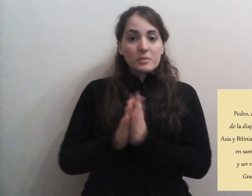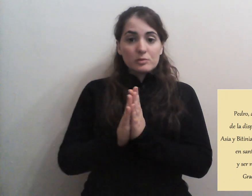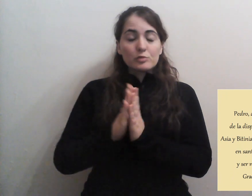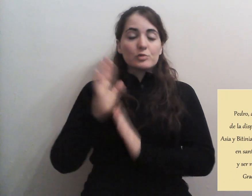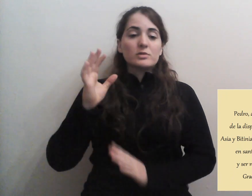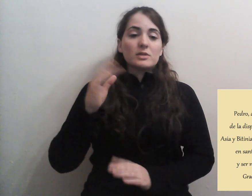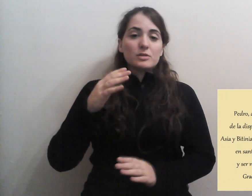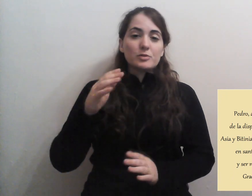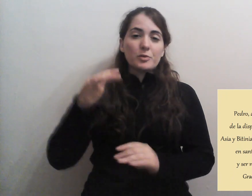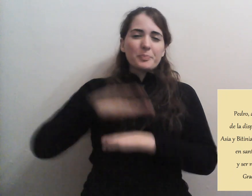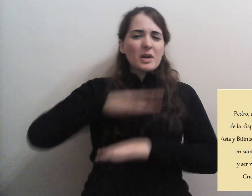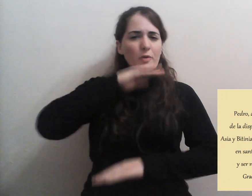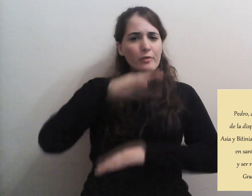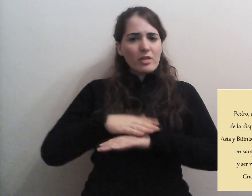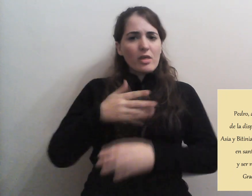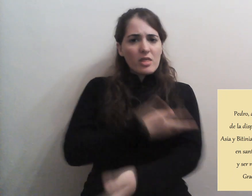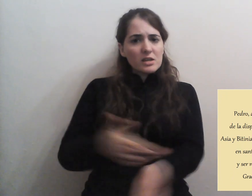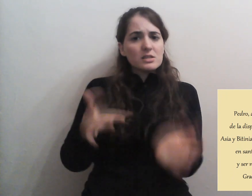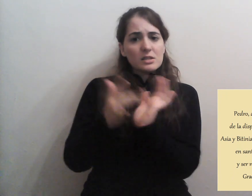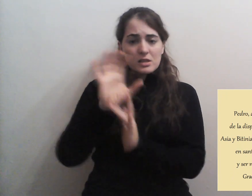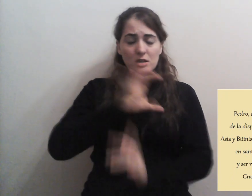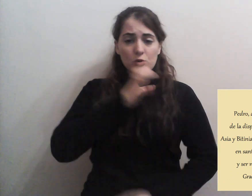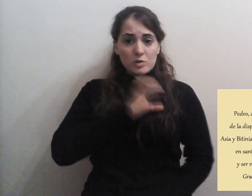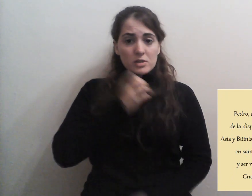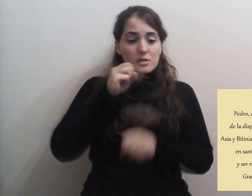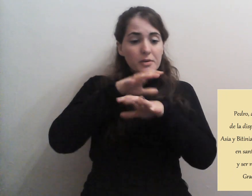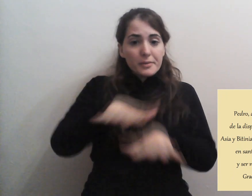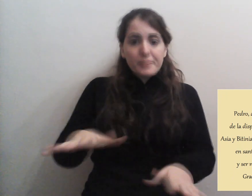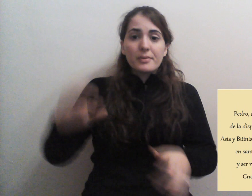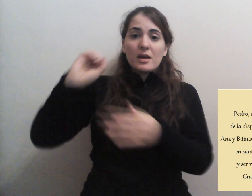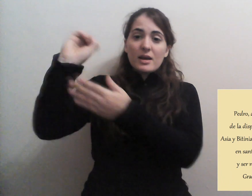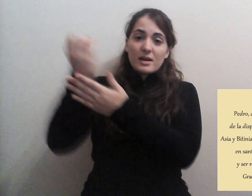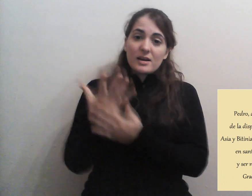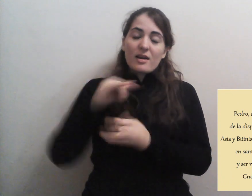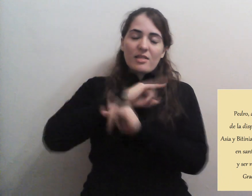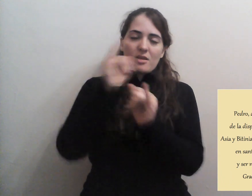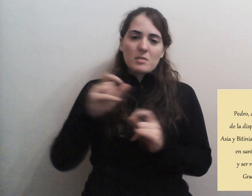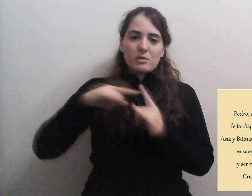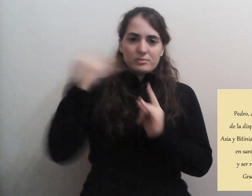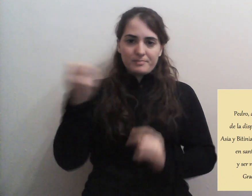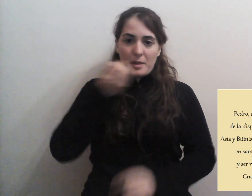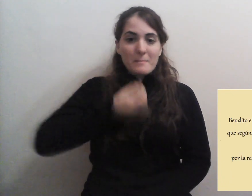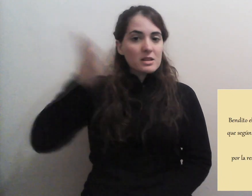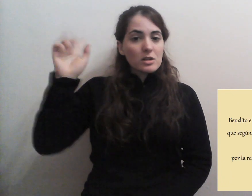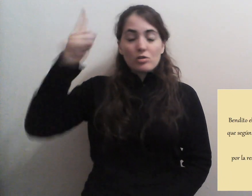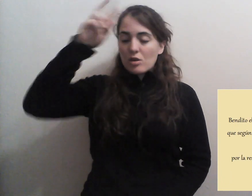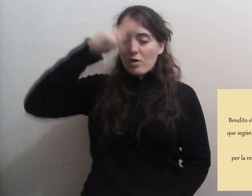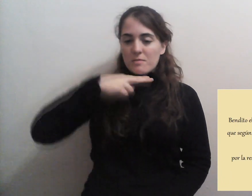con la sangre de Jesucristo. Gracia y paz os sea multiplicada. Bendito el Dios y Padre de nuestro Señor Jesucristo, que según su